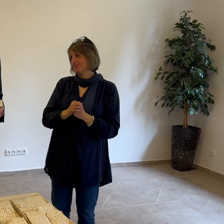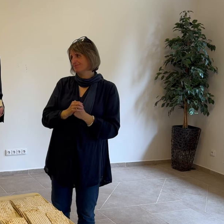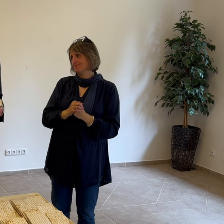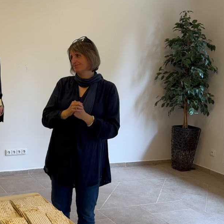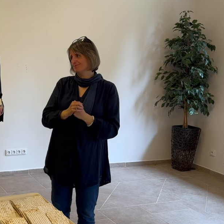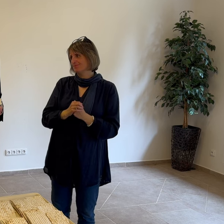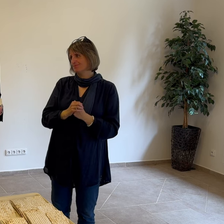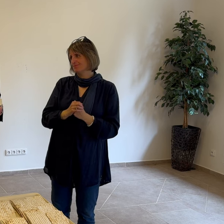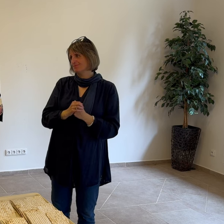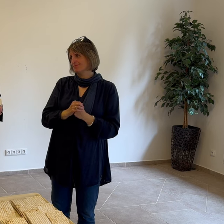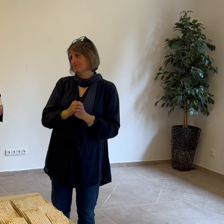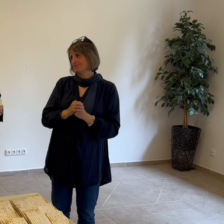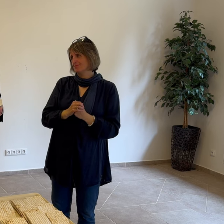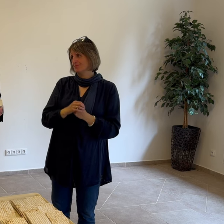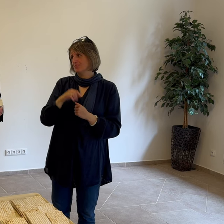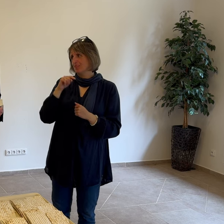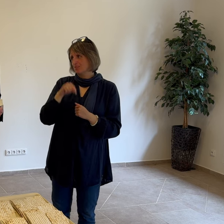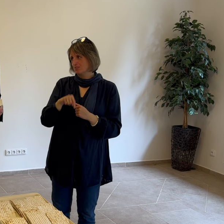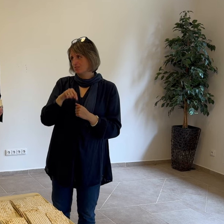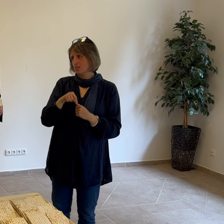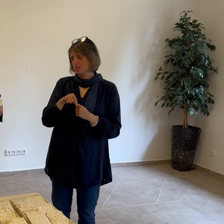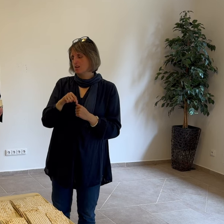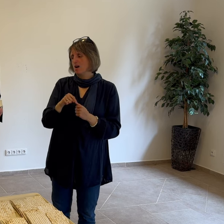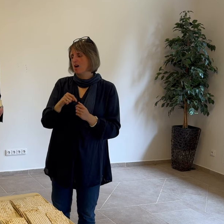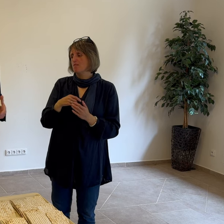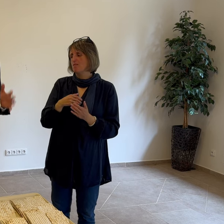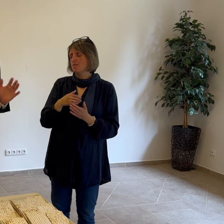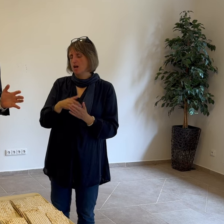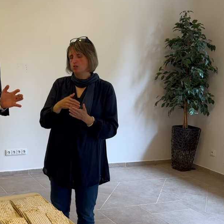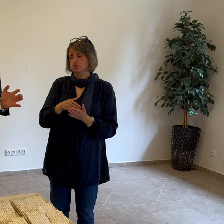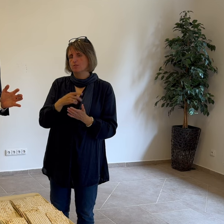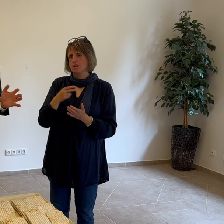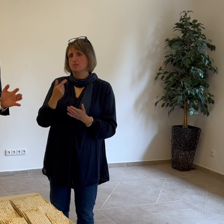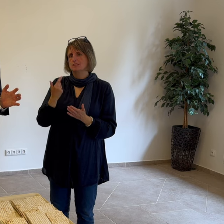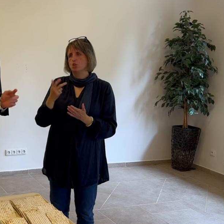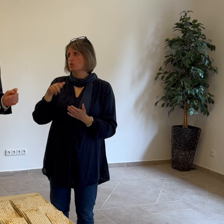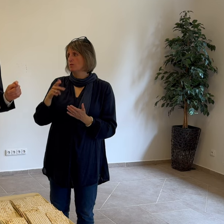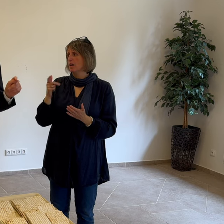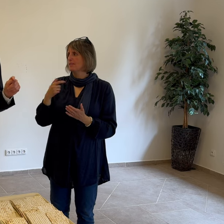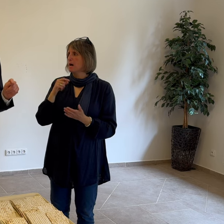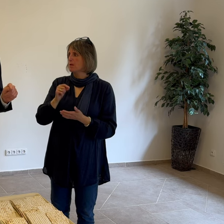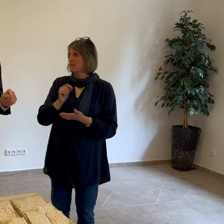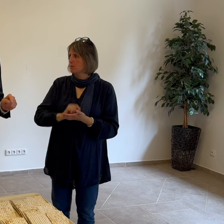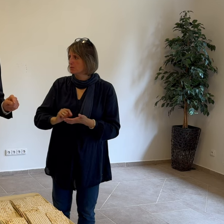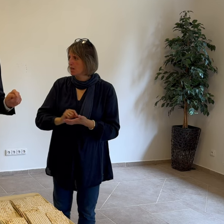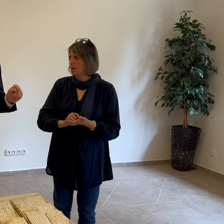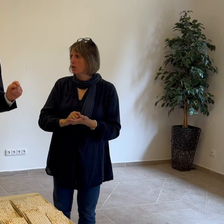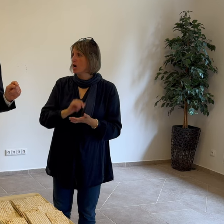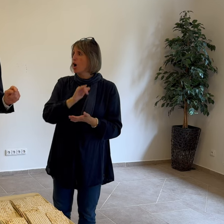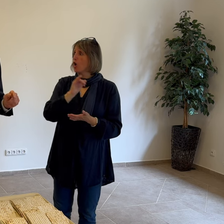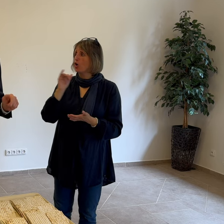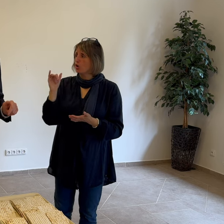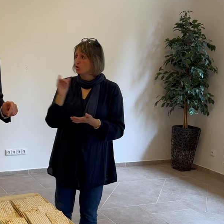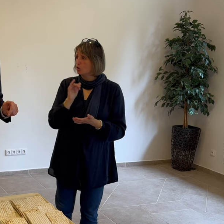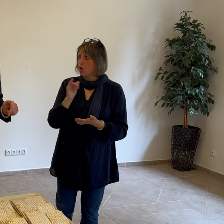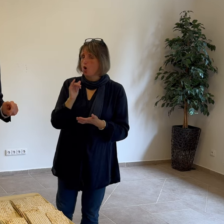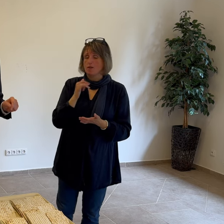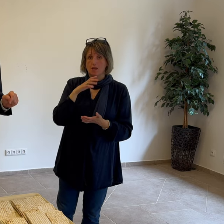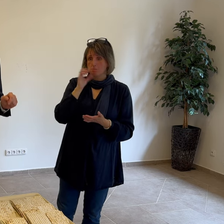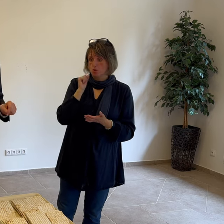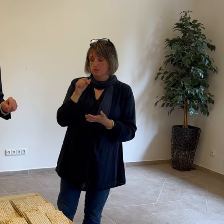jeho tamto verši další 28 29 nebudu to je číst je napsáno že kdo Nepozná že jde o tělo